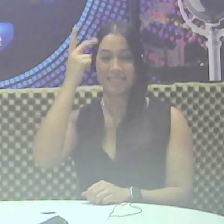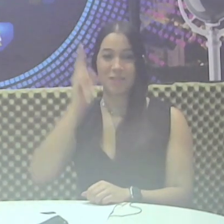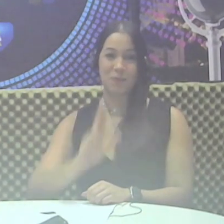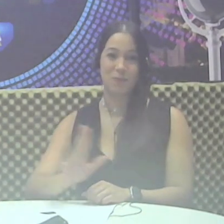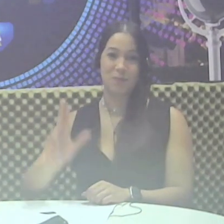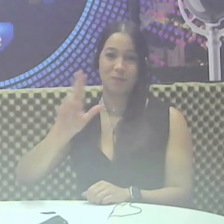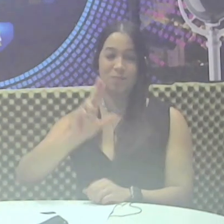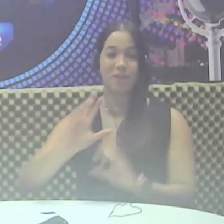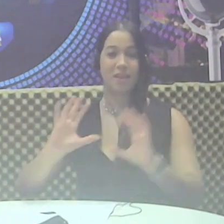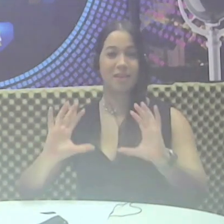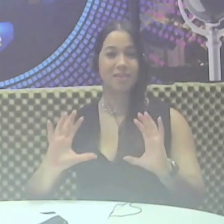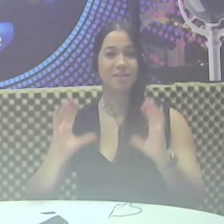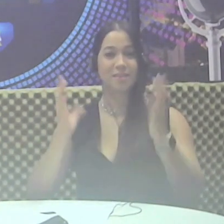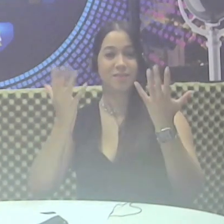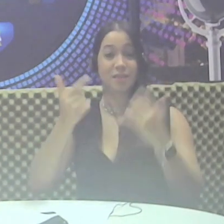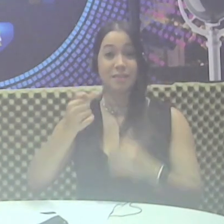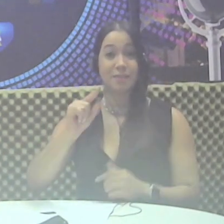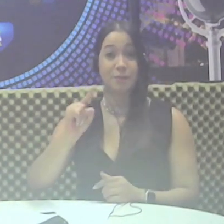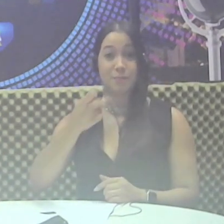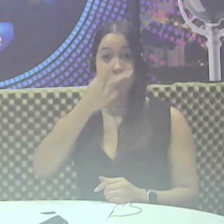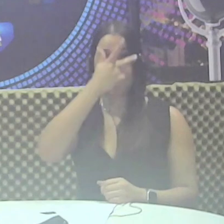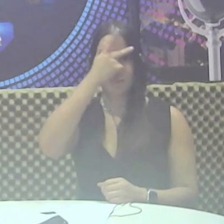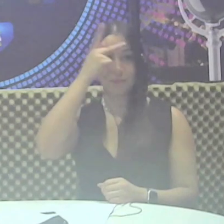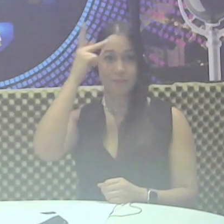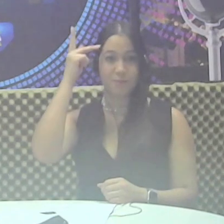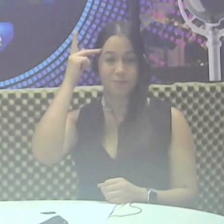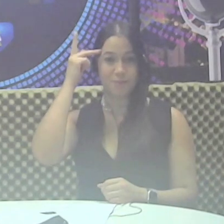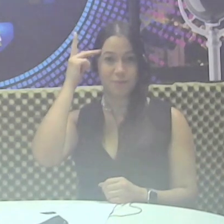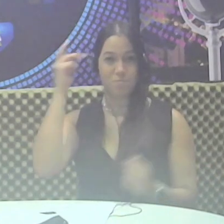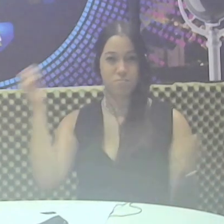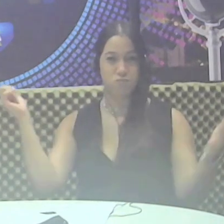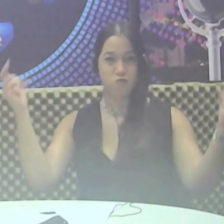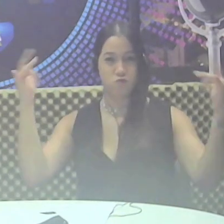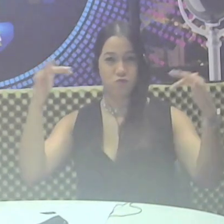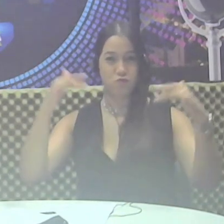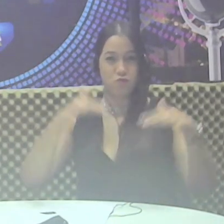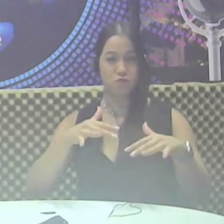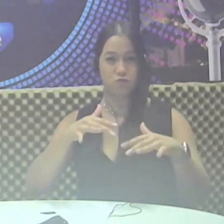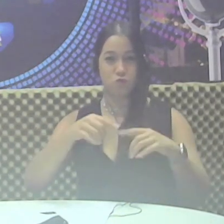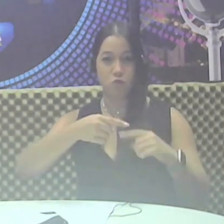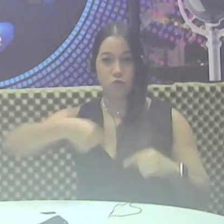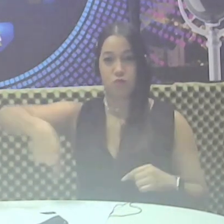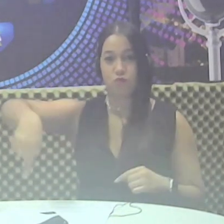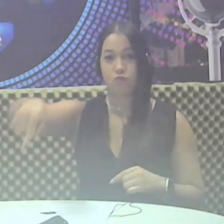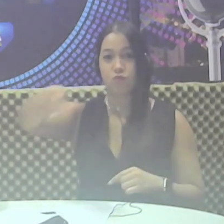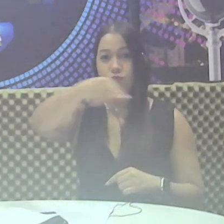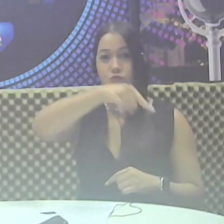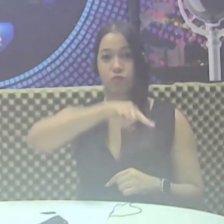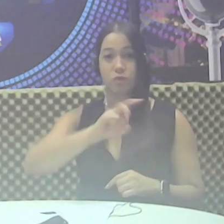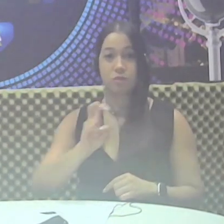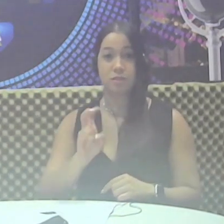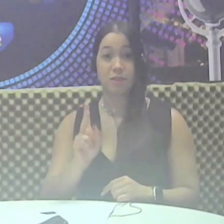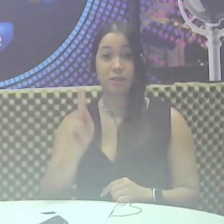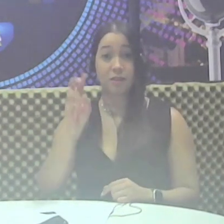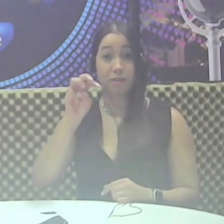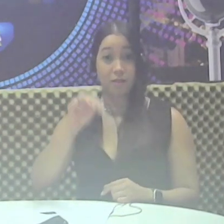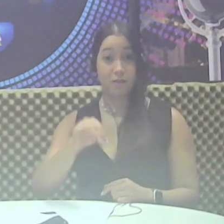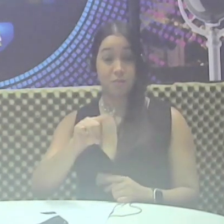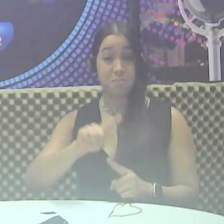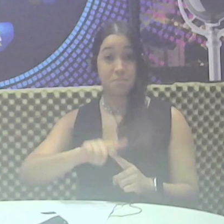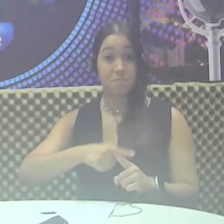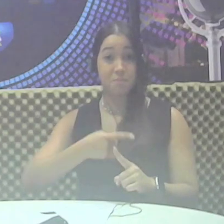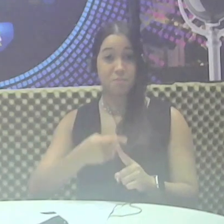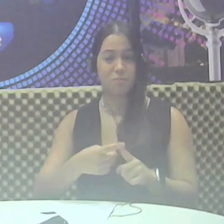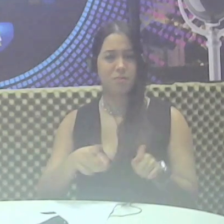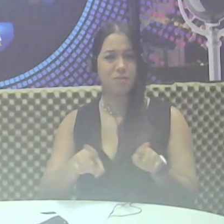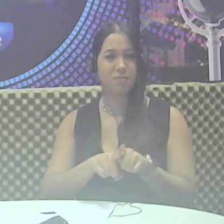o evento reuniu 7 mil pessoas. Além de contornarem os 5 quilômetros do parque, os participantes também